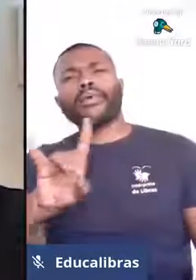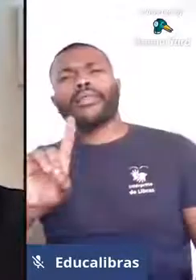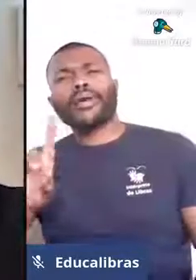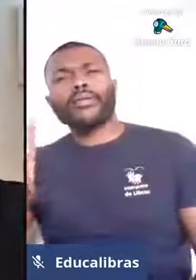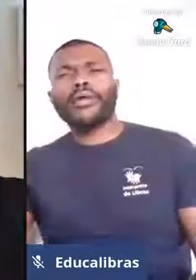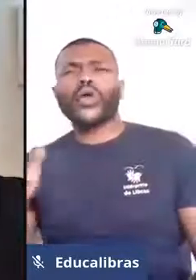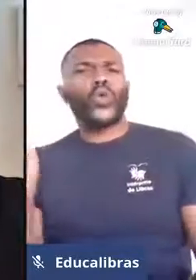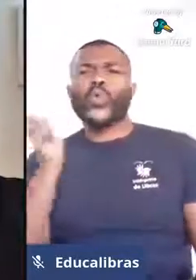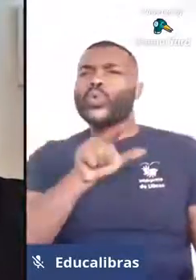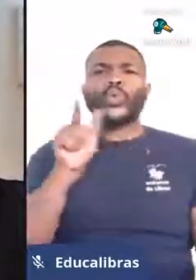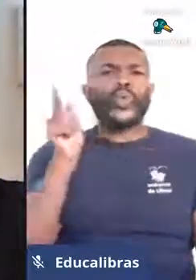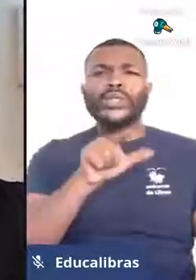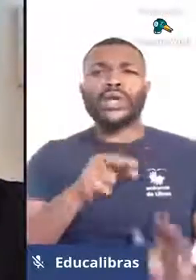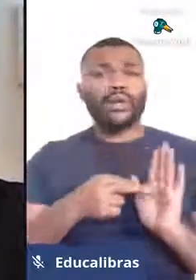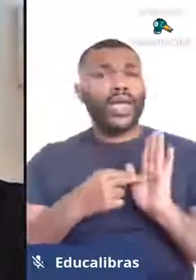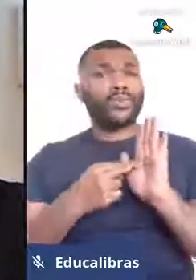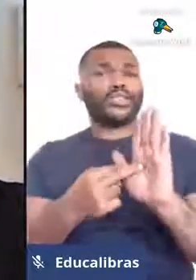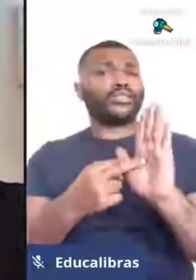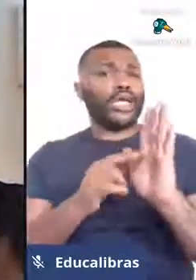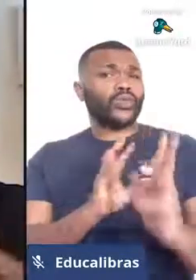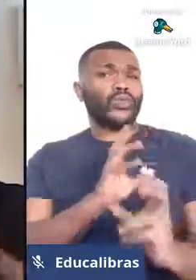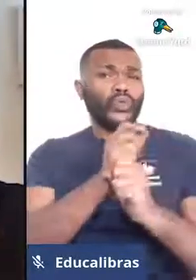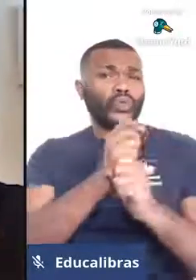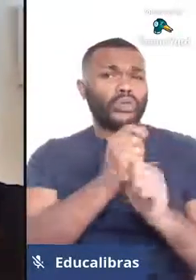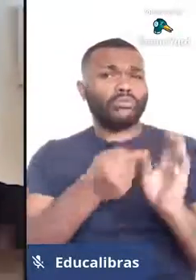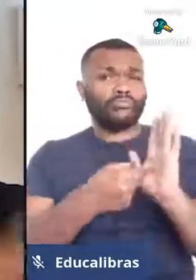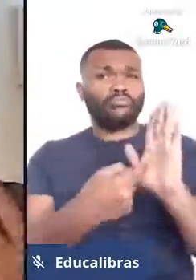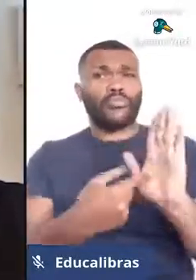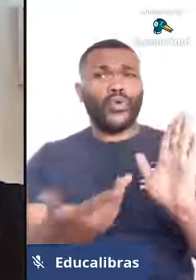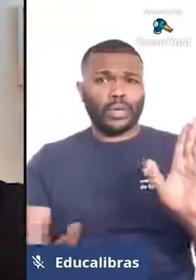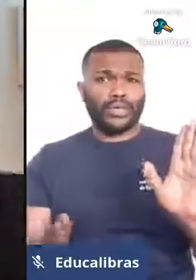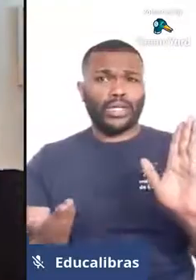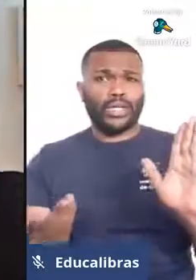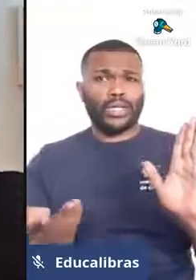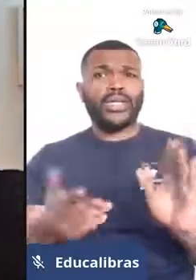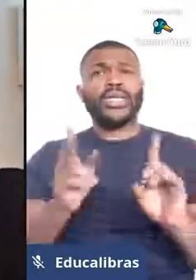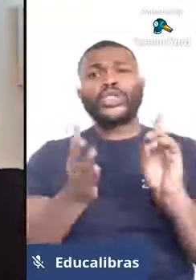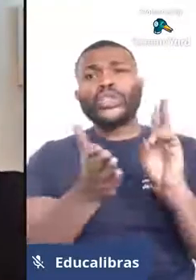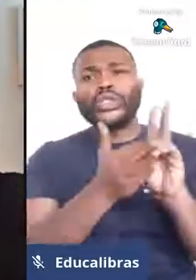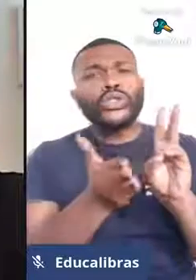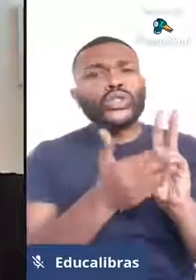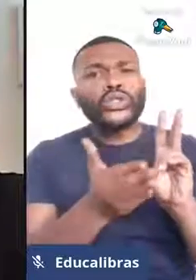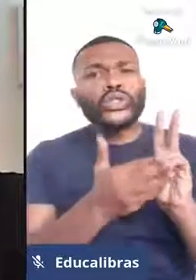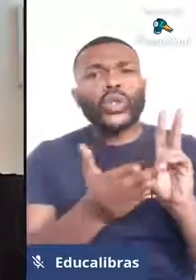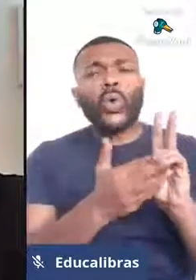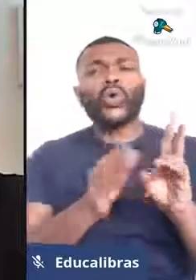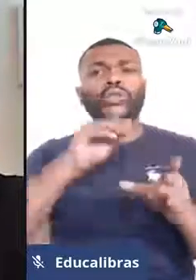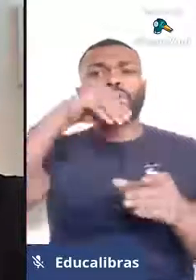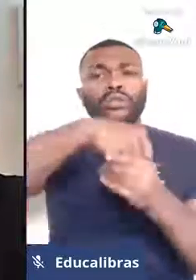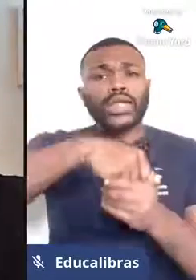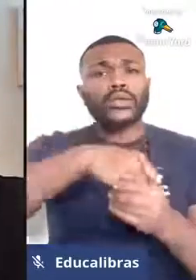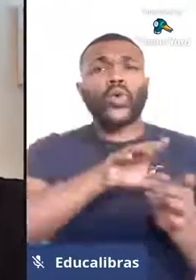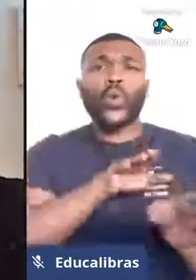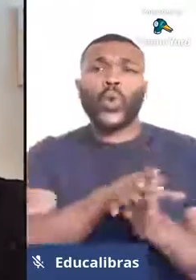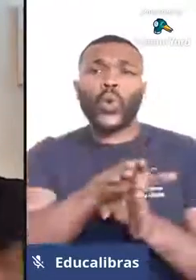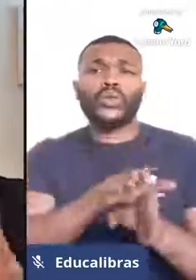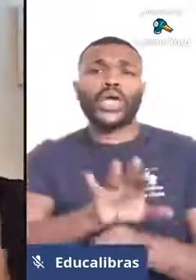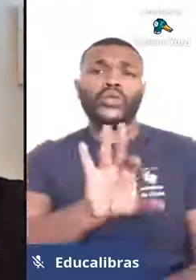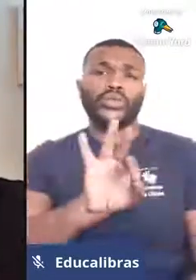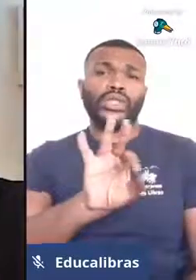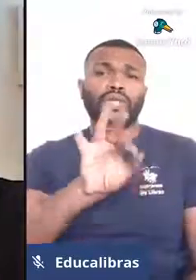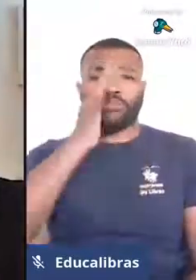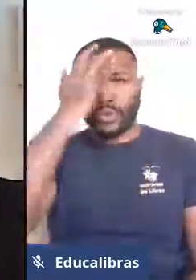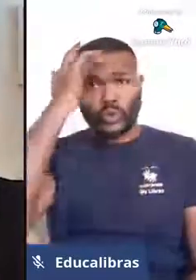ter uma representatividade total, claro, né? De indígenas dentro de um conselho de 10 pessoas.